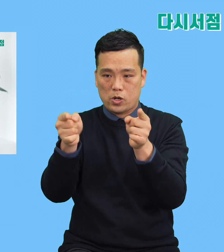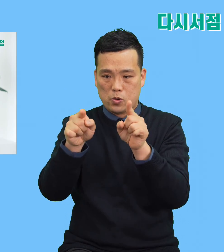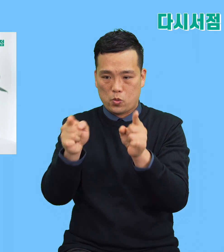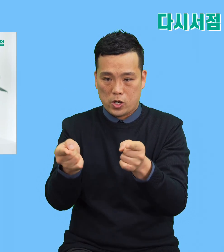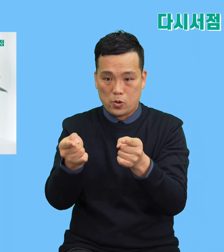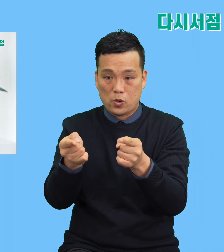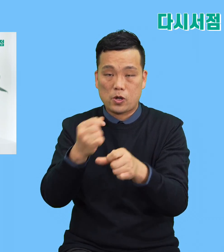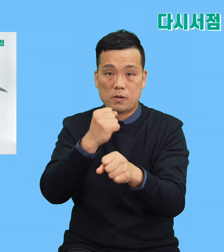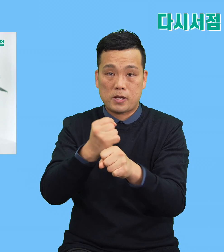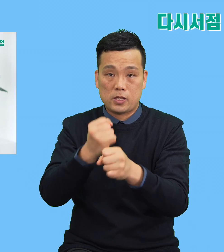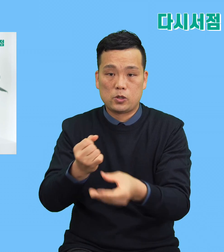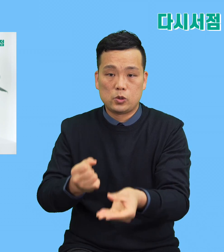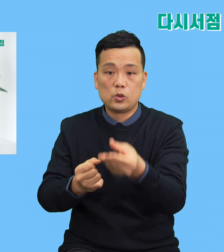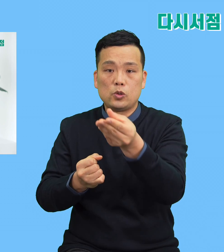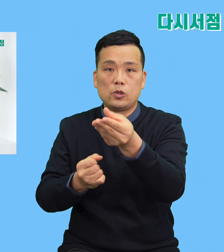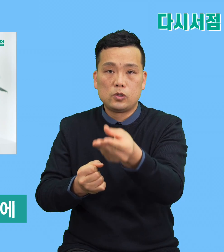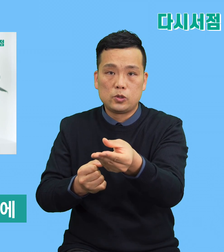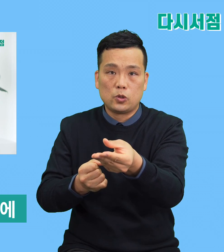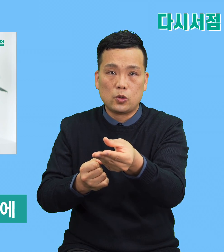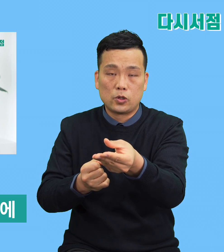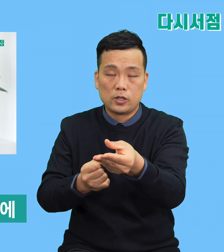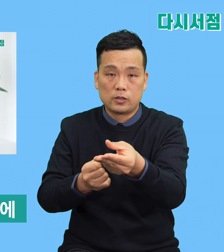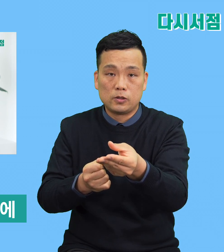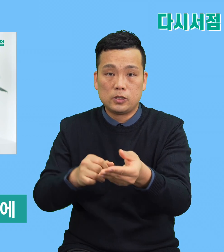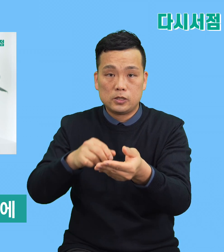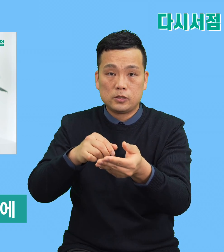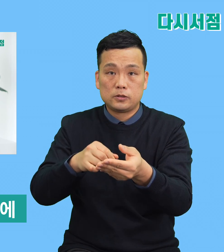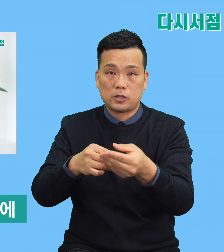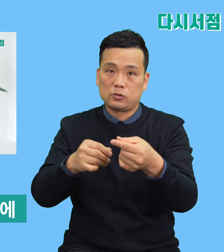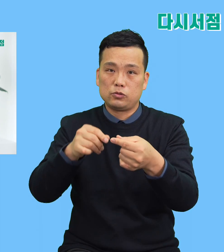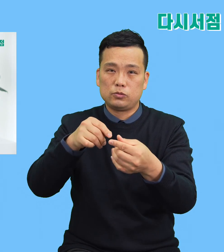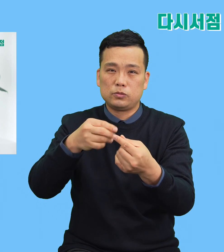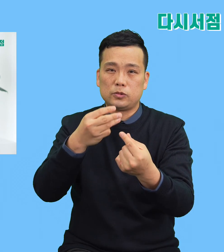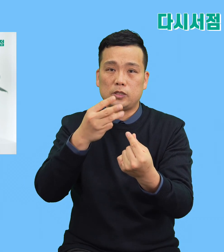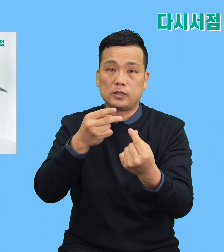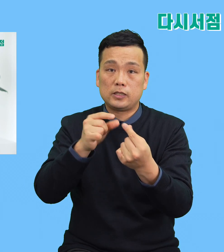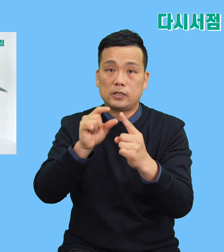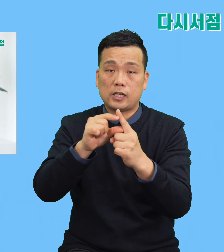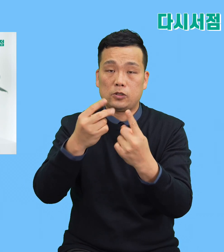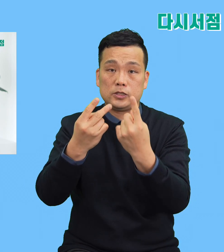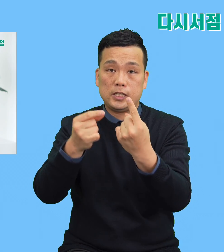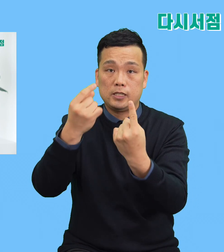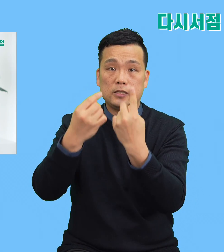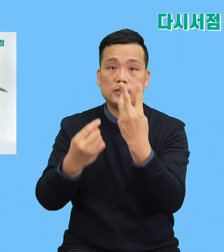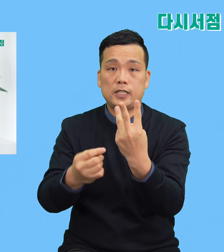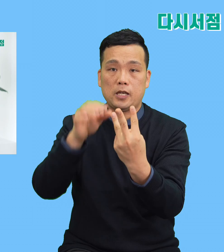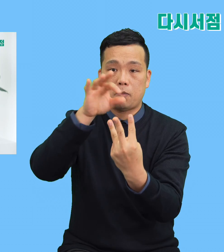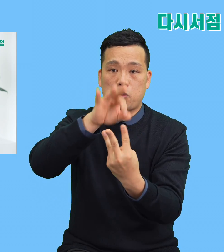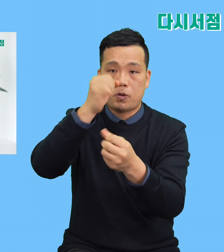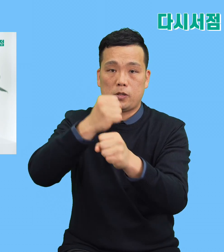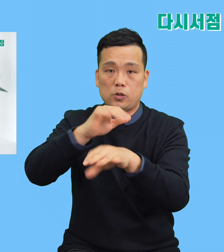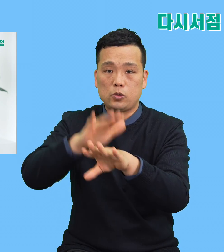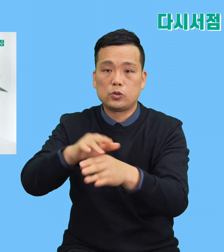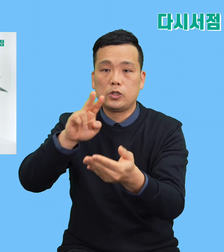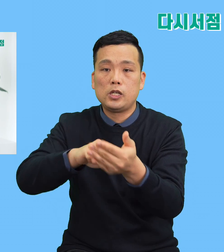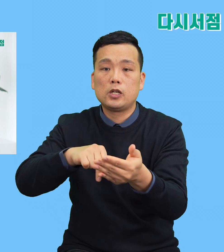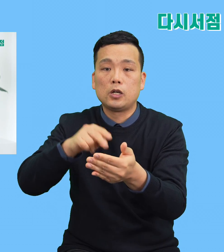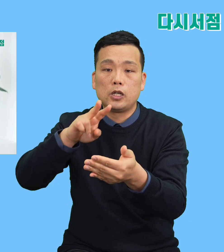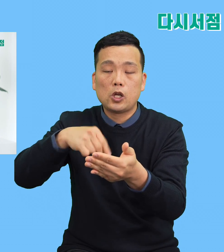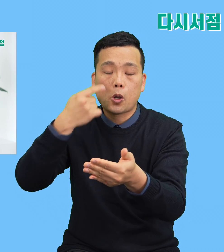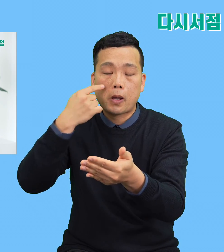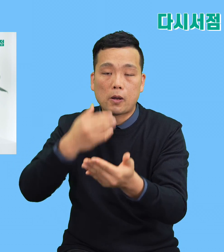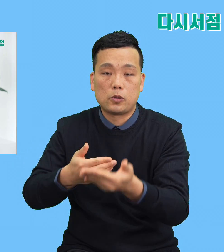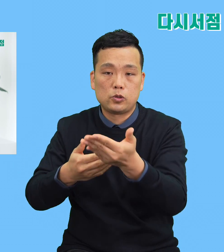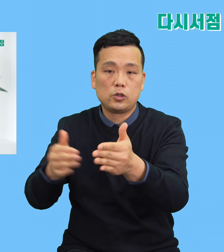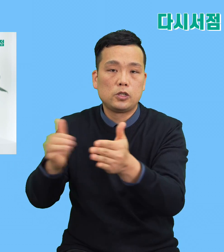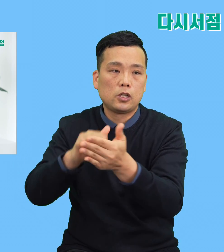넣어서 저희의 이 책을 표현할 수 있는 키워드를 3개를 뽑은 후에 마지막 괄호를 독자가 자신이 생각한